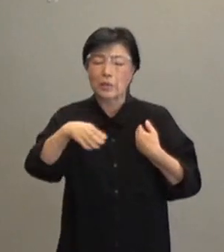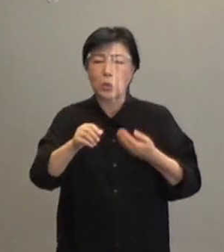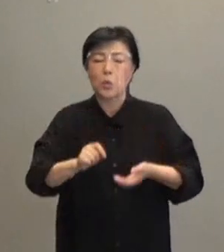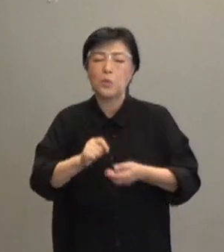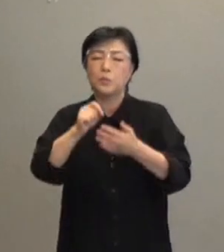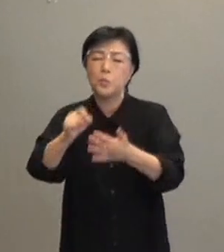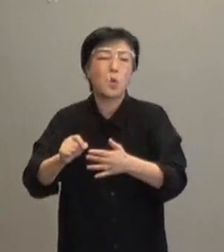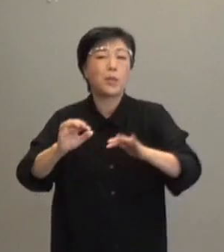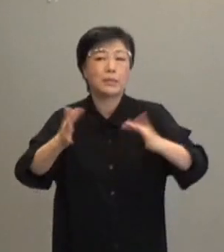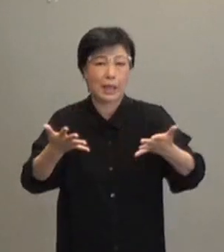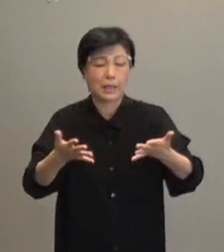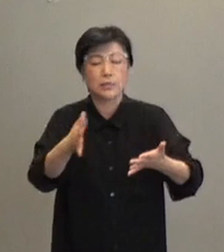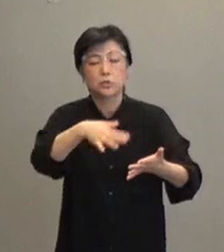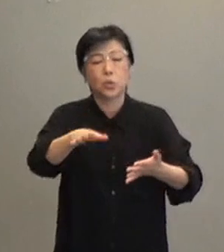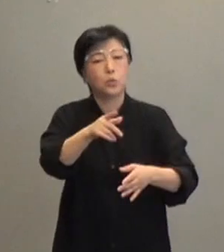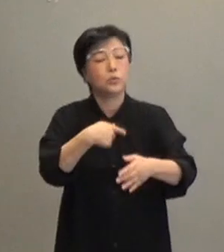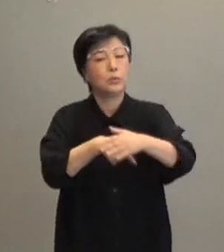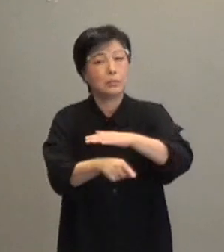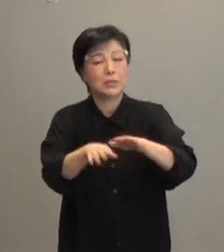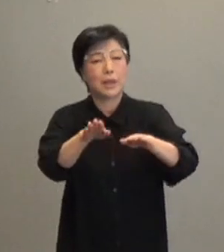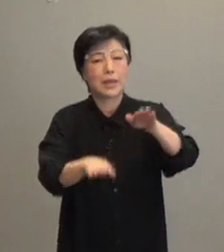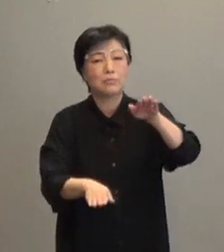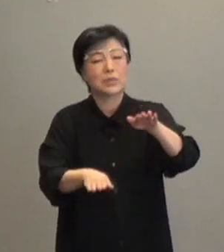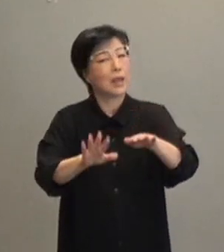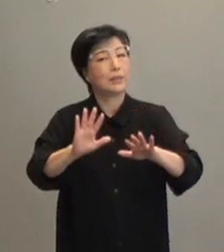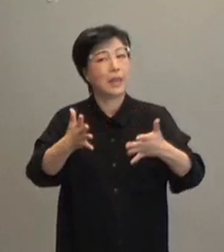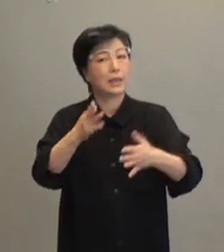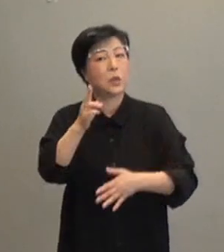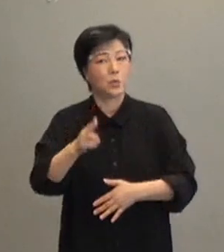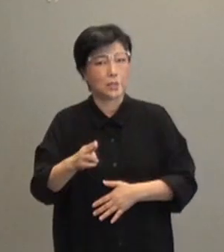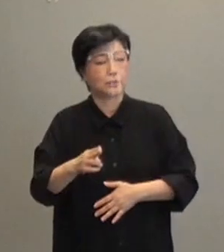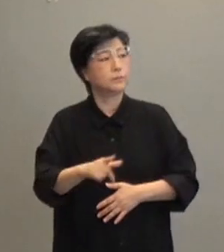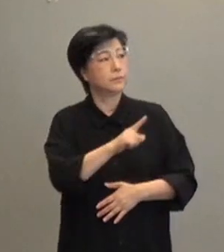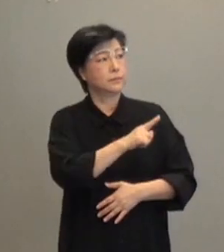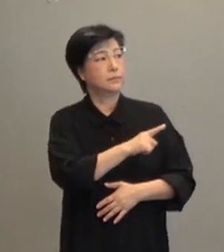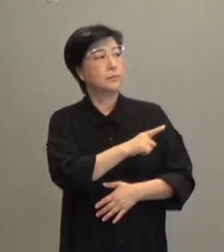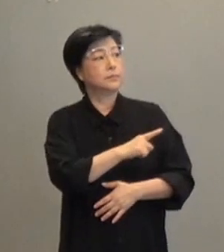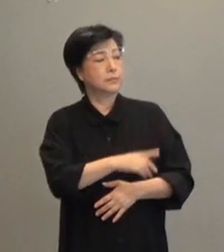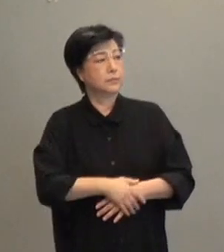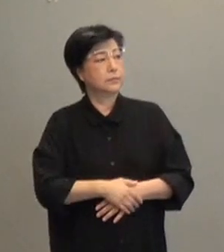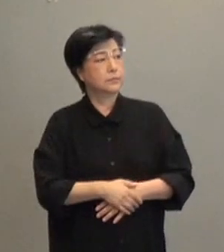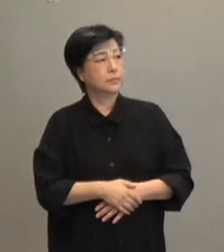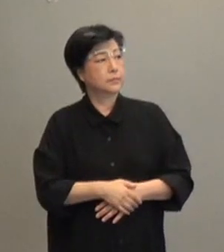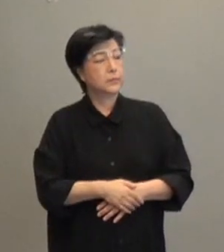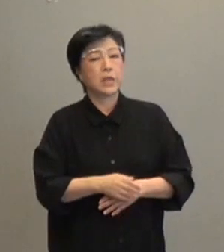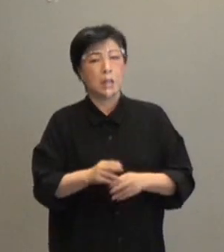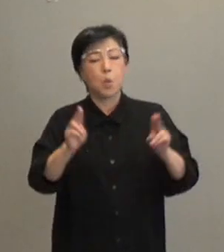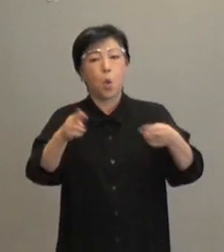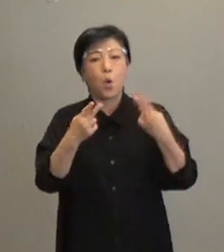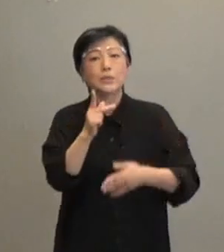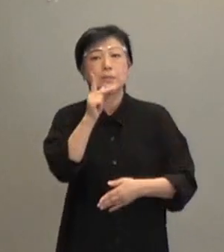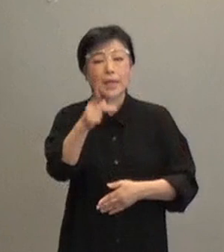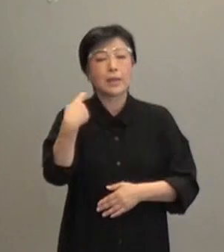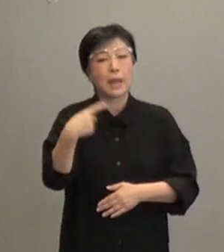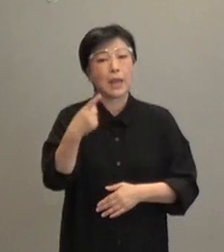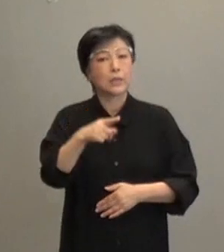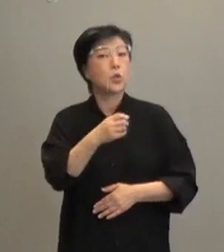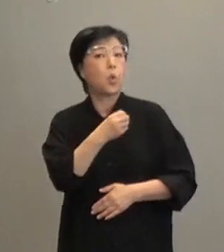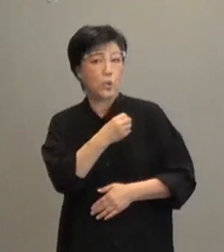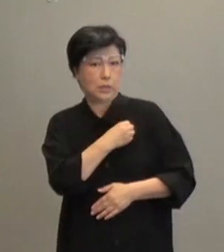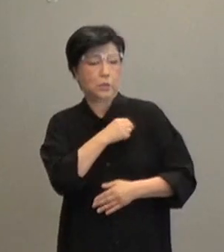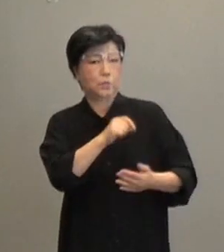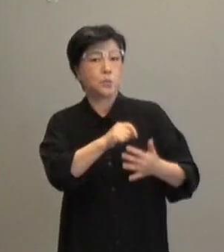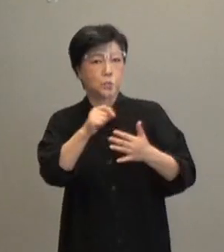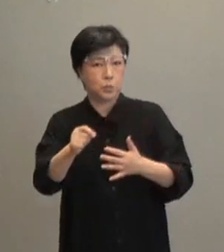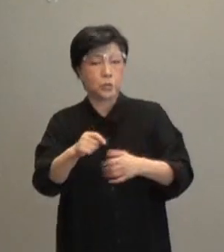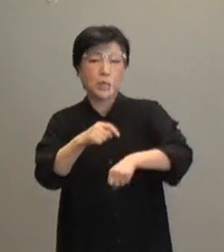そういった意味でも格差が生じないようにというふうに考えています。以上です。 選果教員とかの配置をするときに、どうしてもその一定の時間